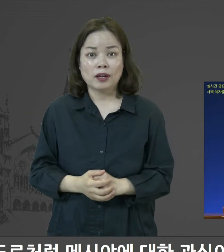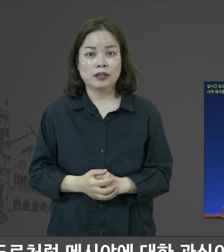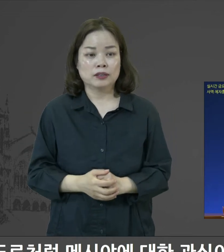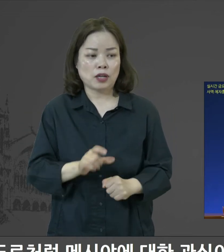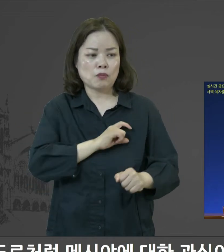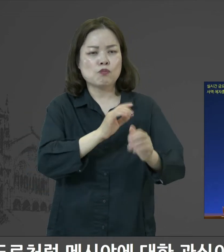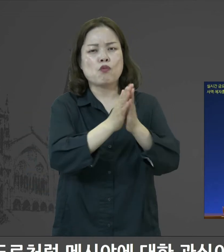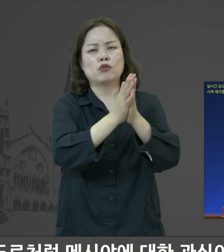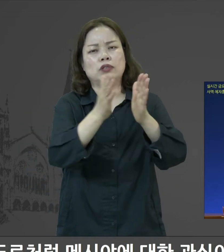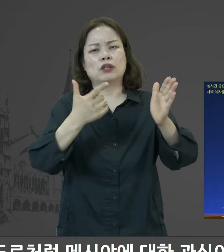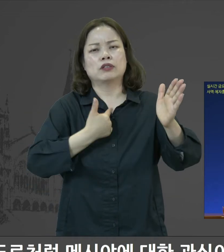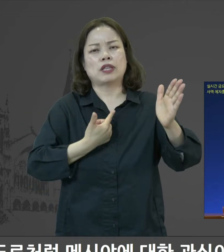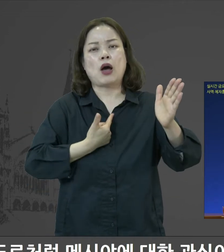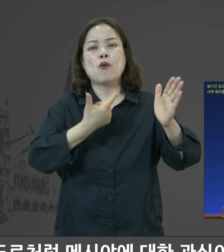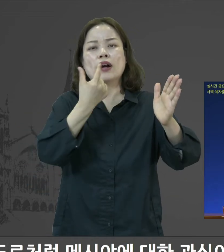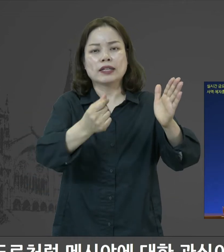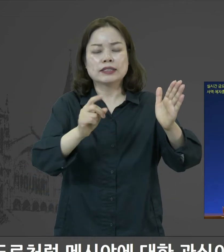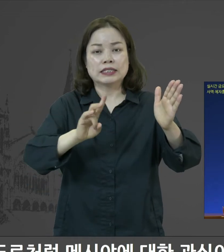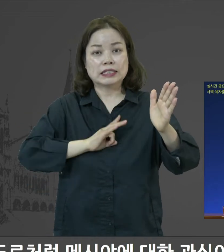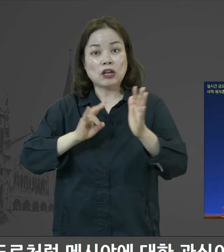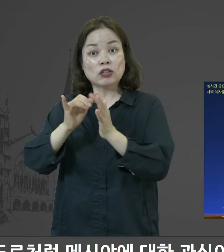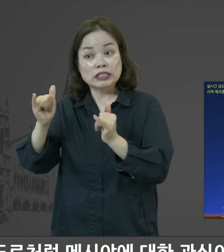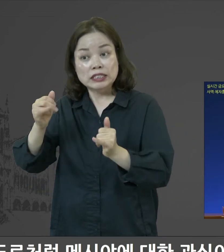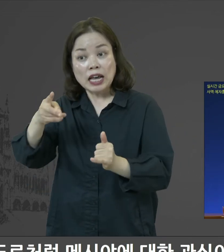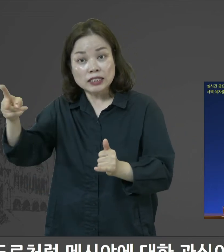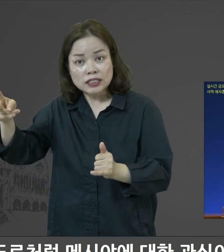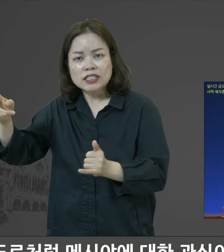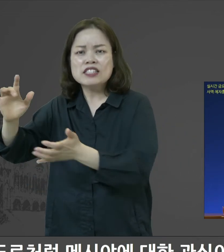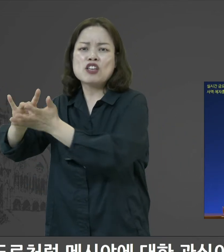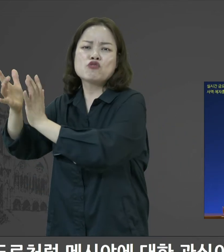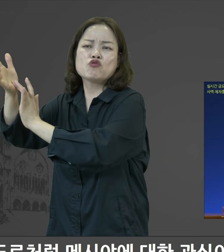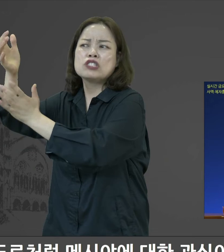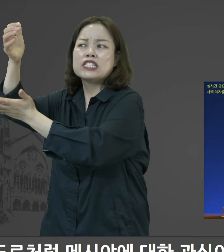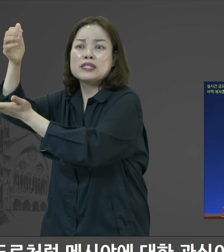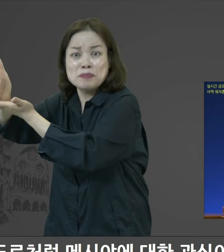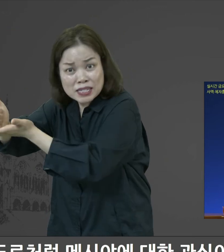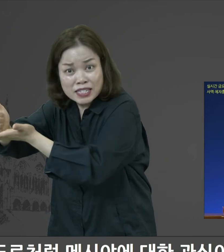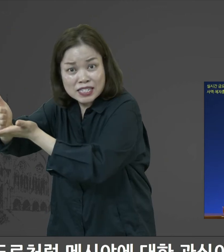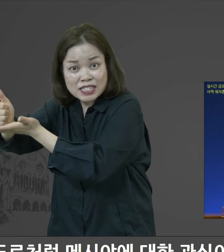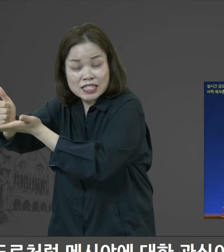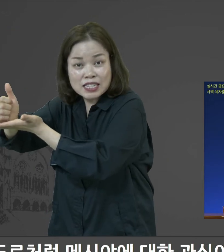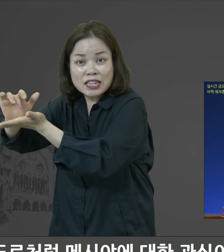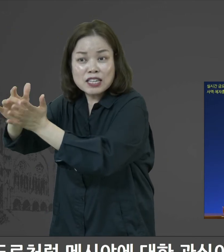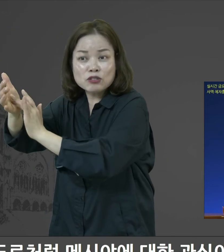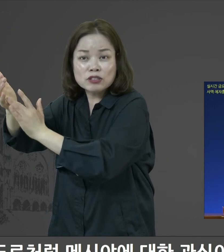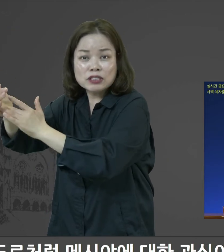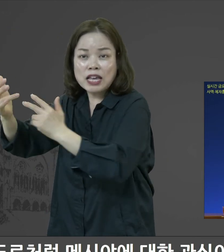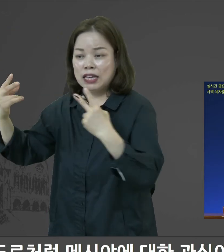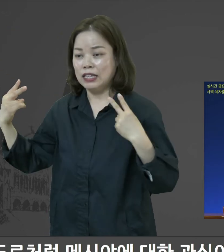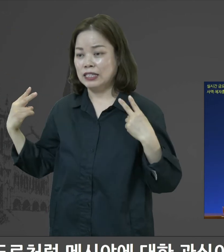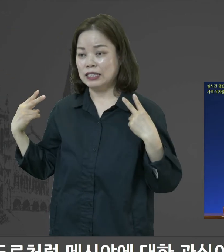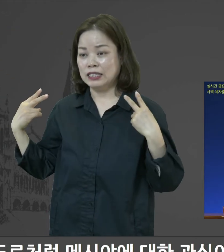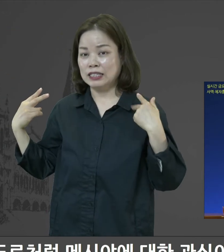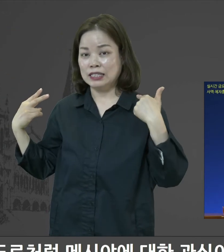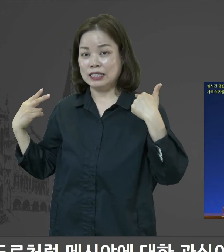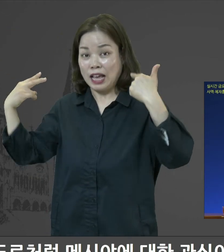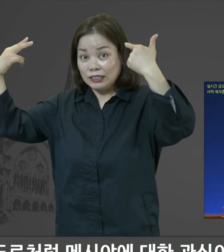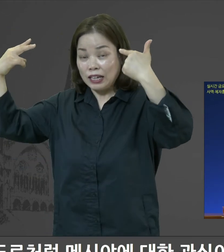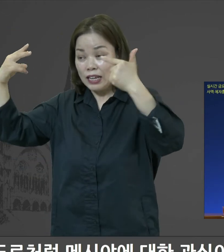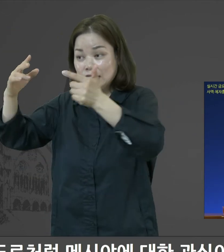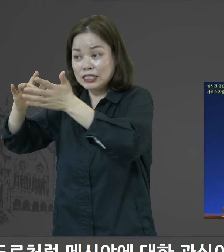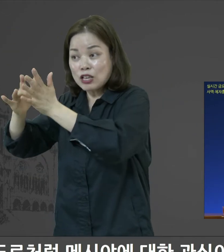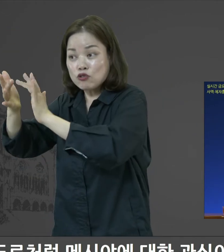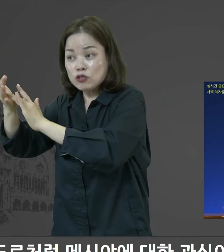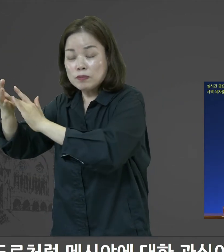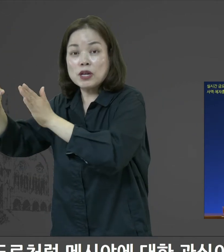같은 선지자라고 모세가 얘기했던 그분이, 나는 틀림없이 그분이 예수, 나사렛 예수라고 믿는다, 이렇게 말한